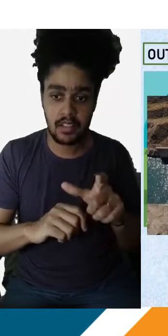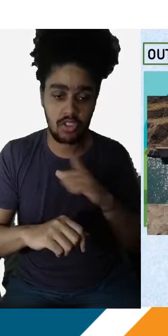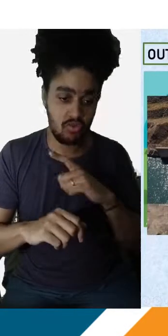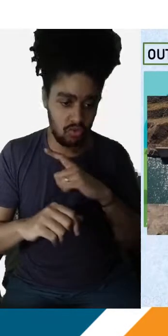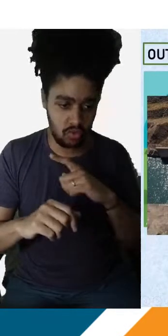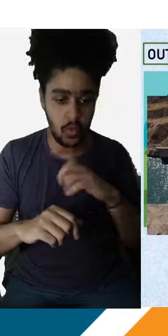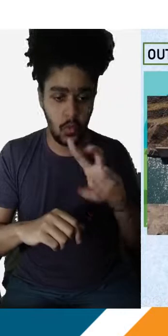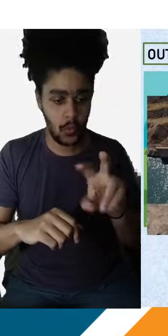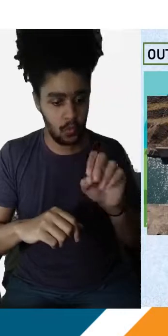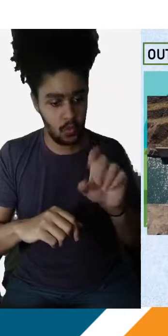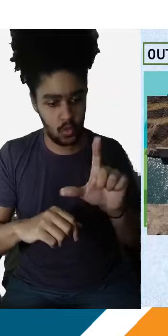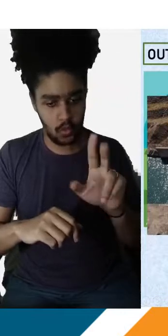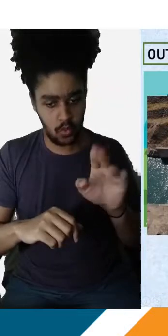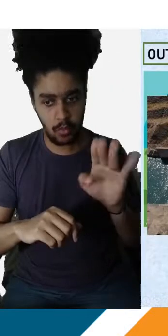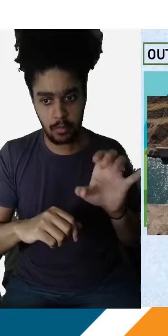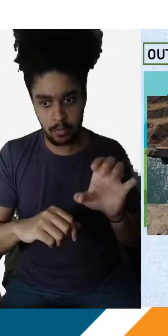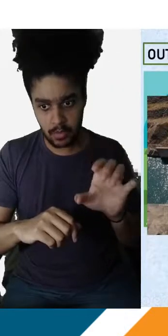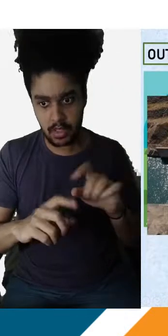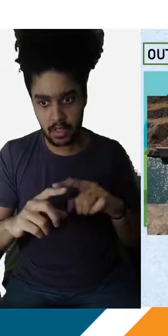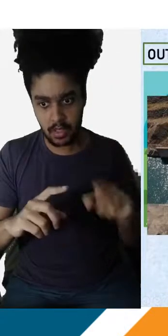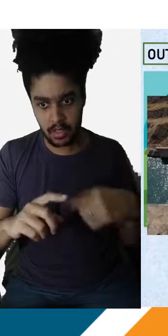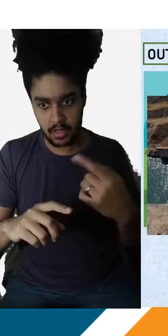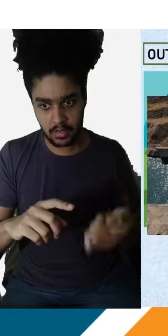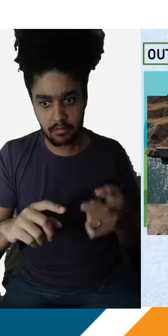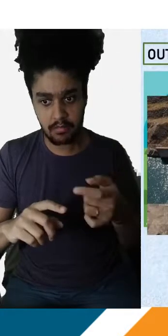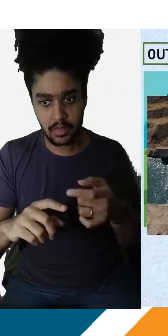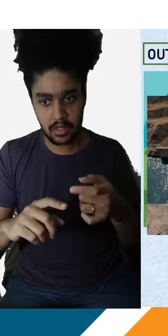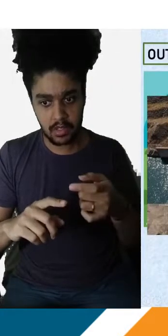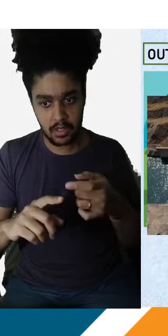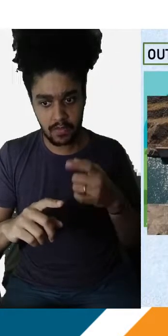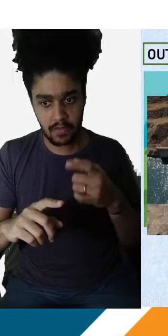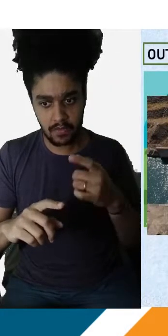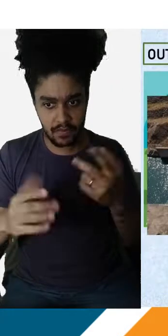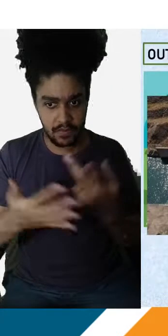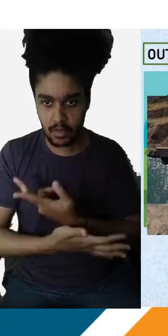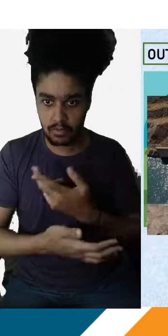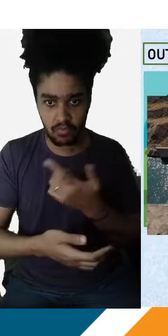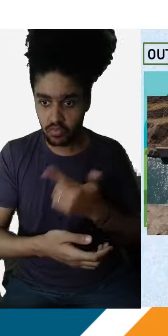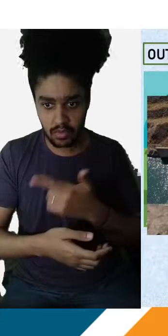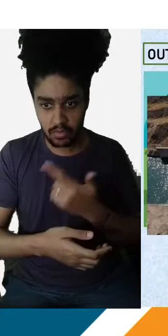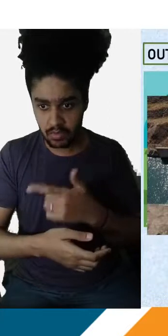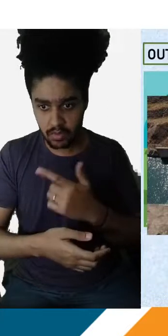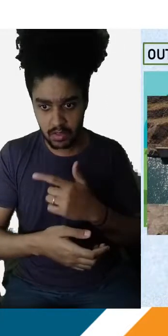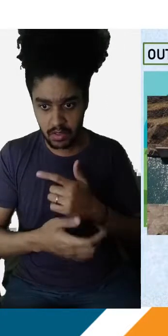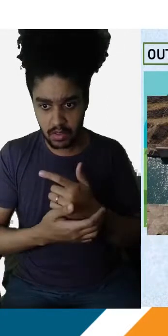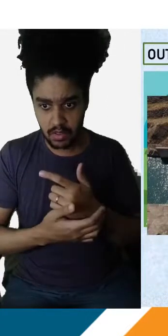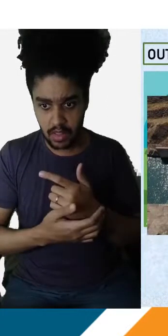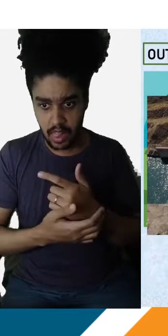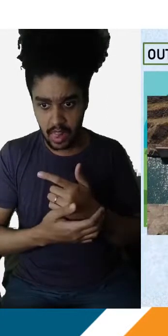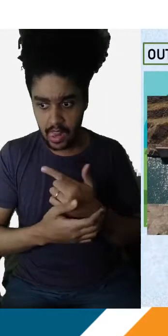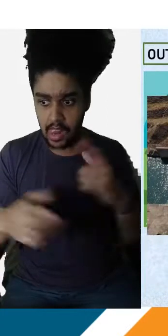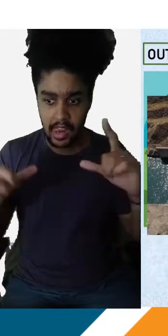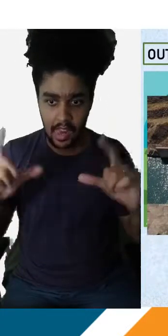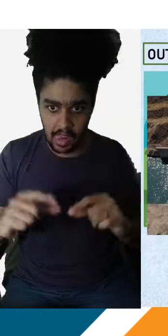volume. A partir do momento que tem uma intervenção dessas, ele não tem, ele pode ter a redução